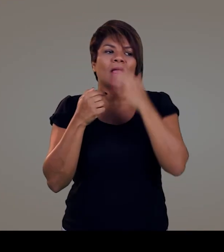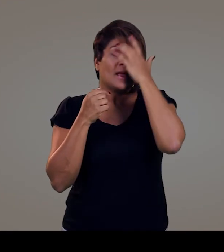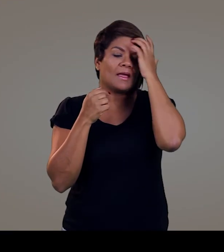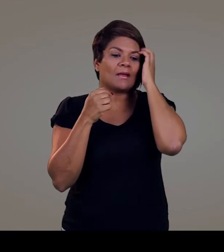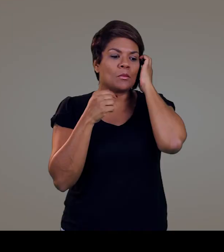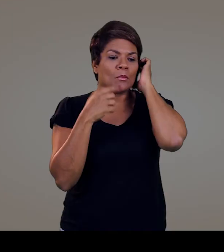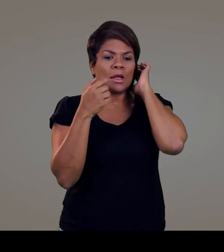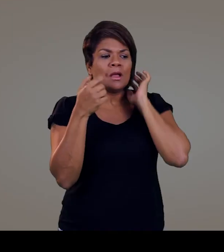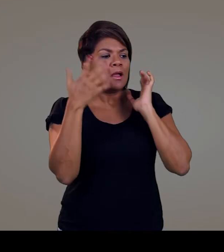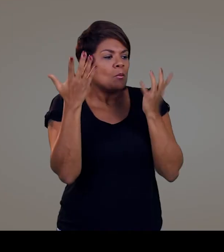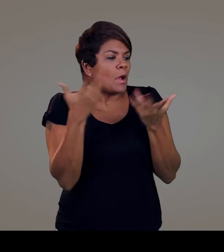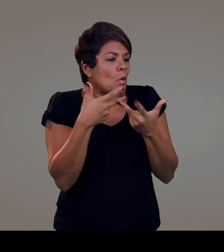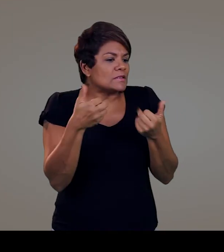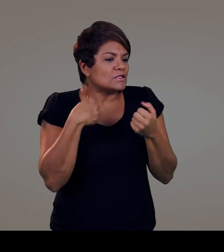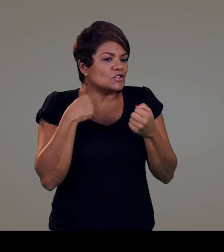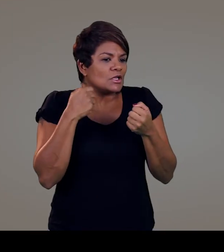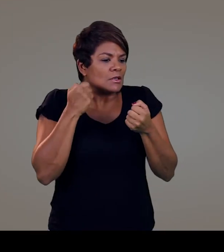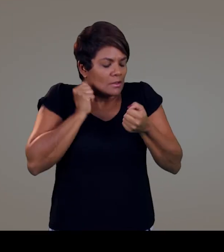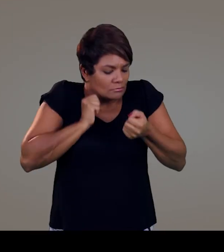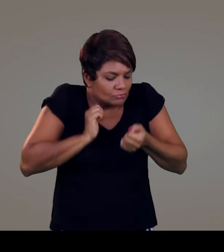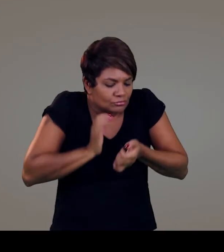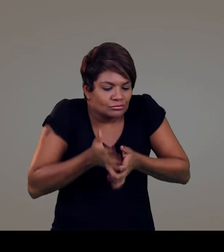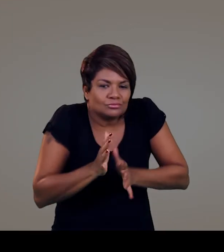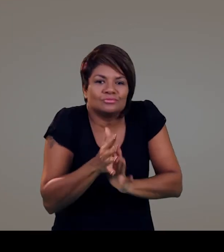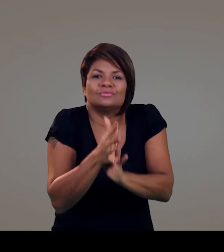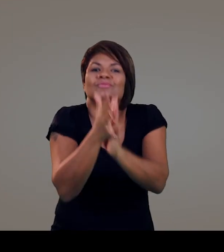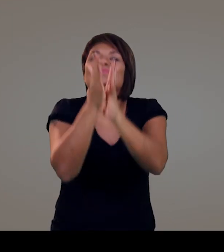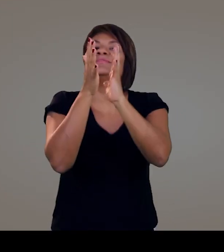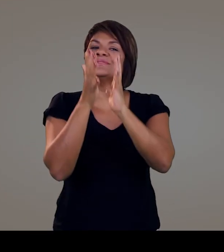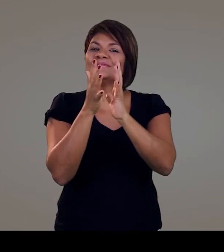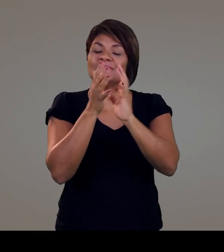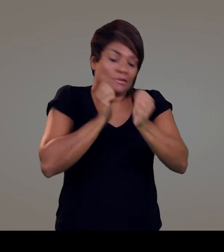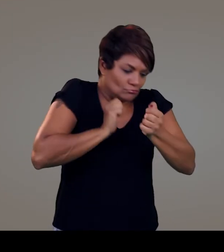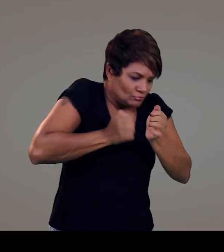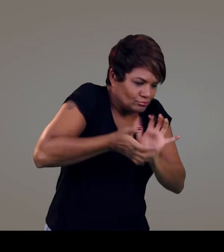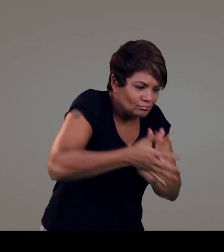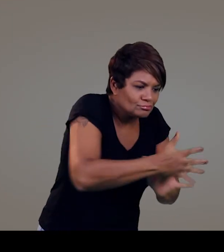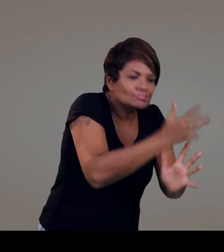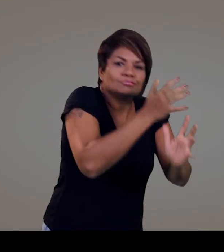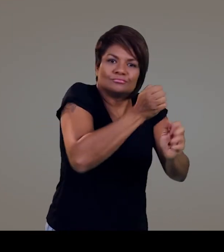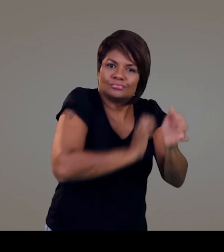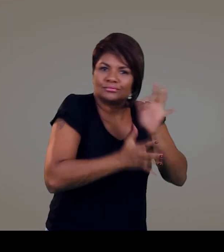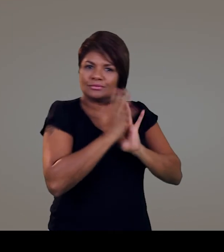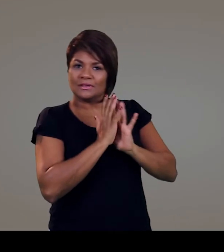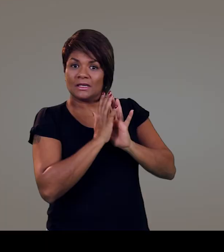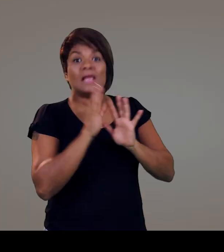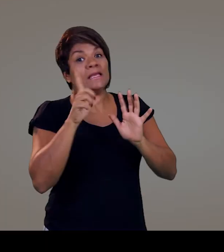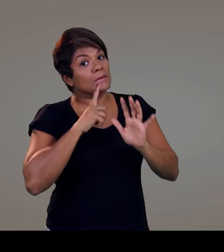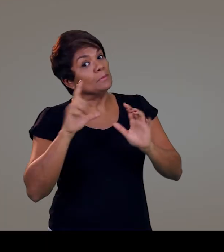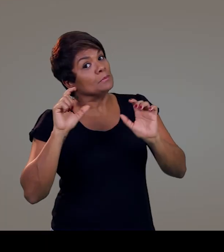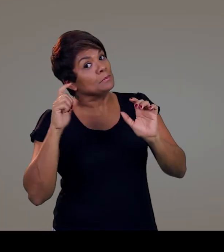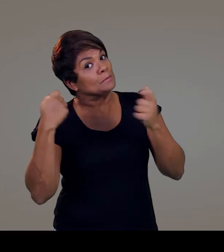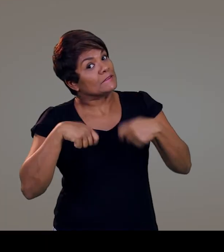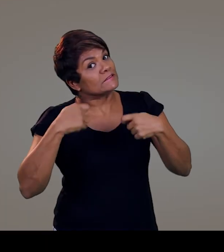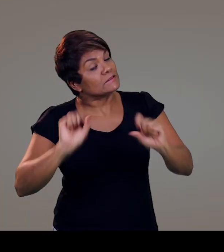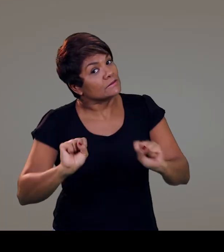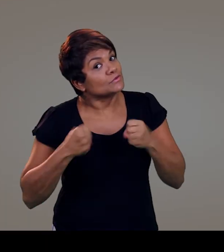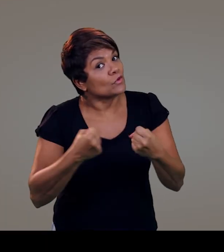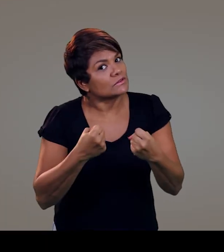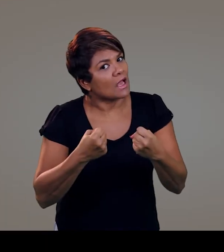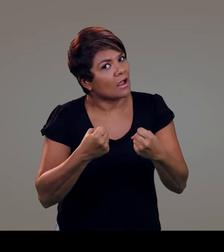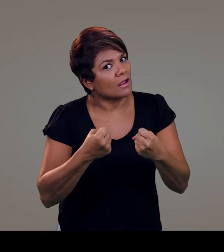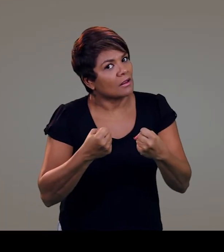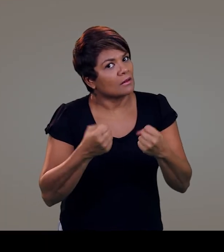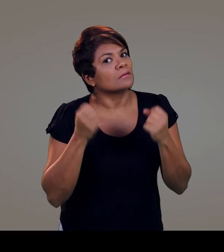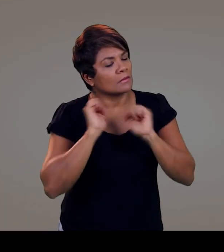né? E isso requer esforço, sim. Requer o esforço de sair de casa, de passear, de encontrar com